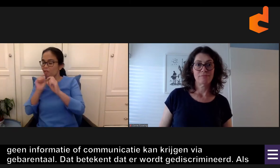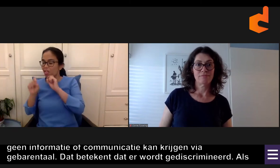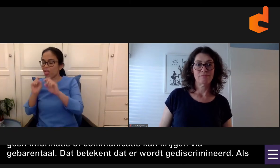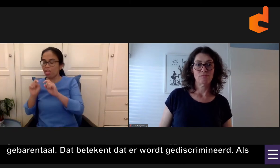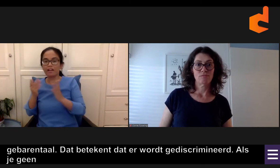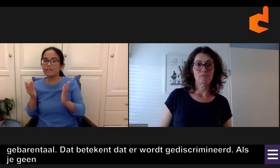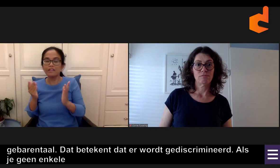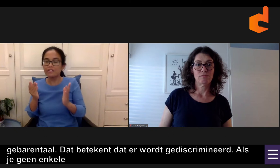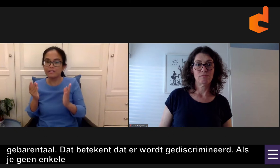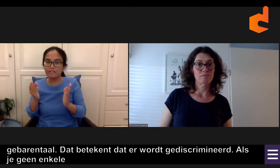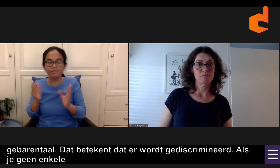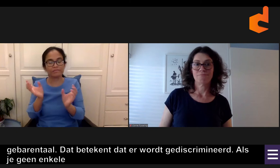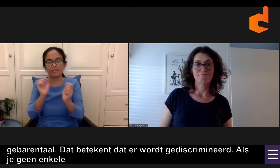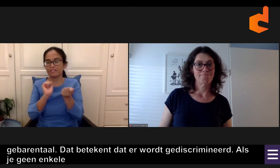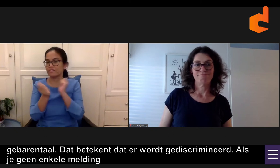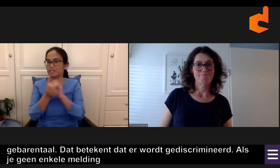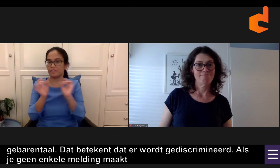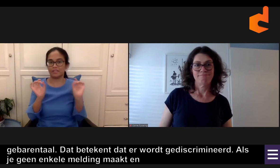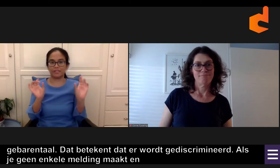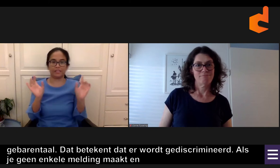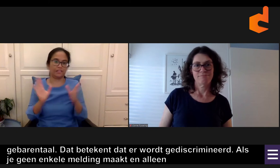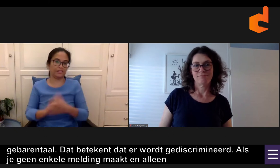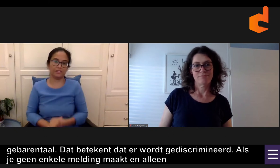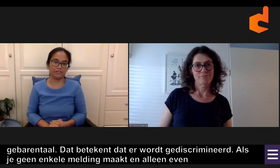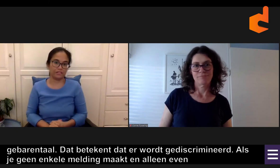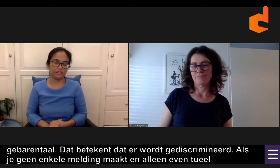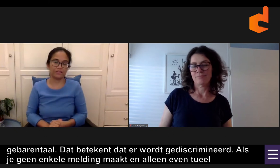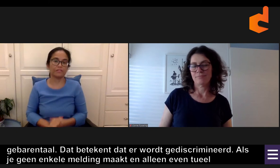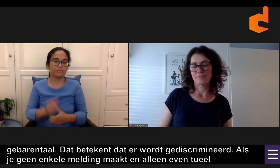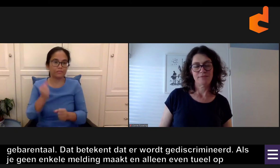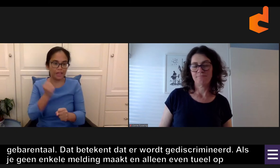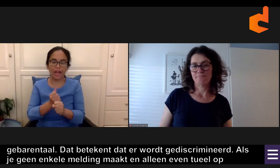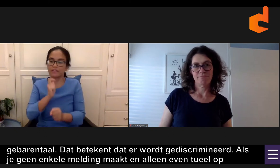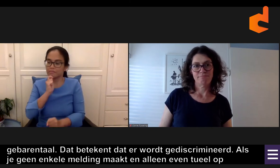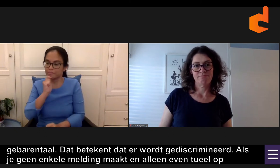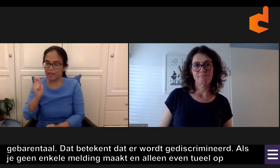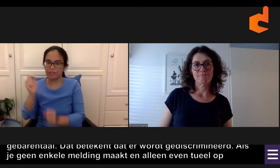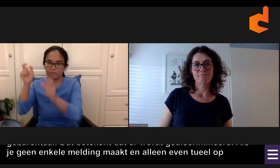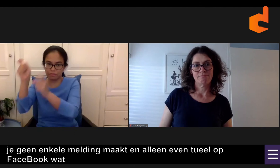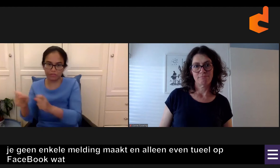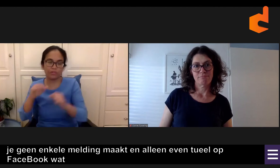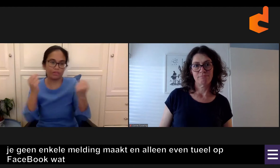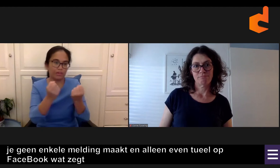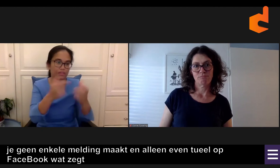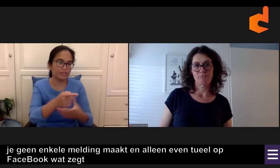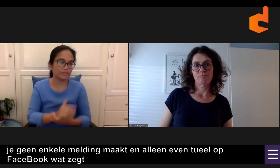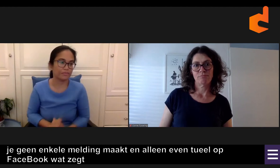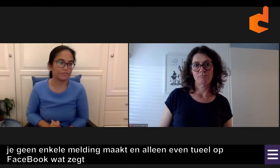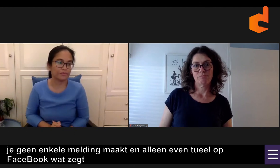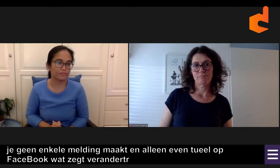maakt en alleen eventueel op Facebook wat erover zegt, dan verandert er ook niks. Dus het is echt belangrijk om bij een instantie